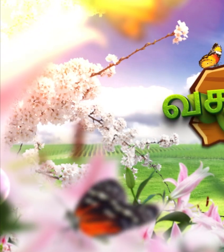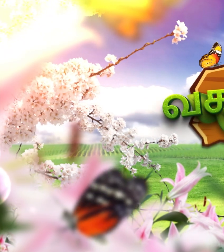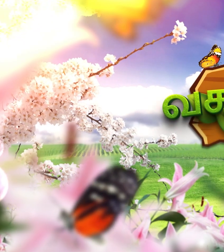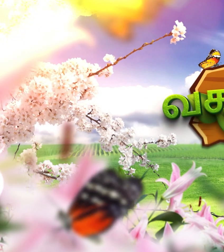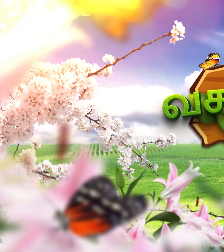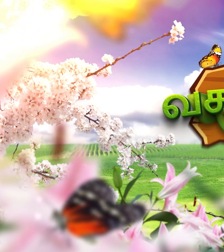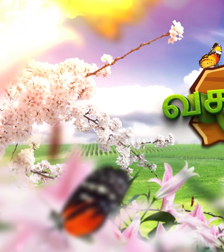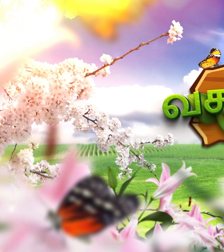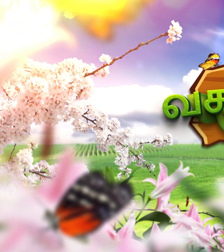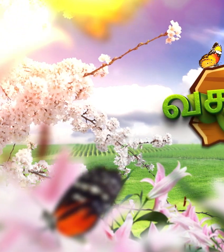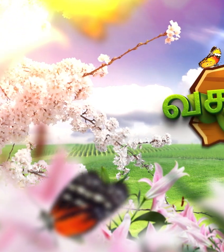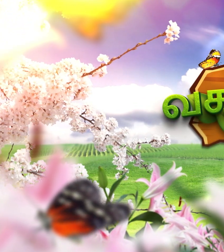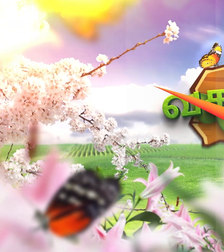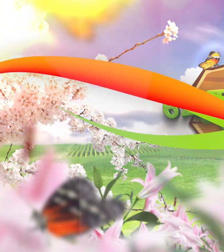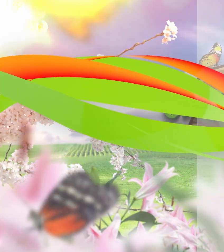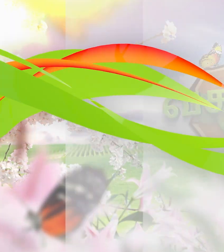வகுப்பு 4.